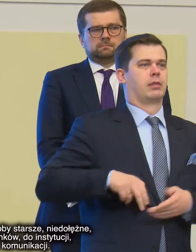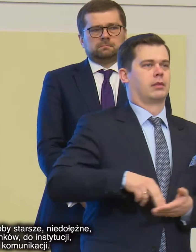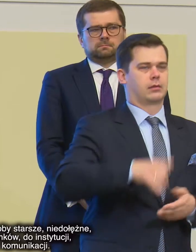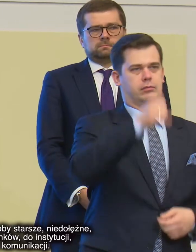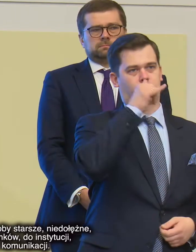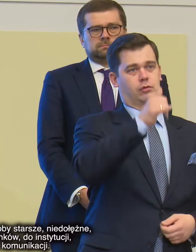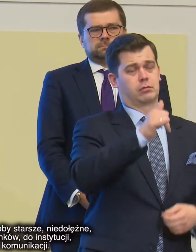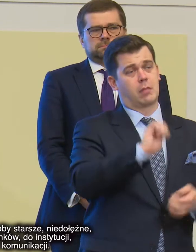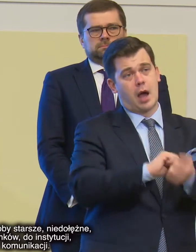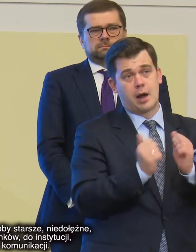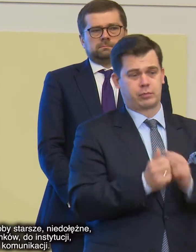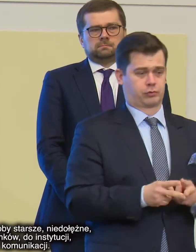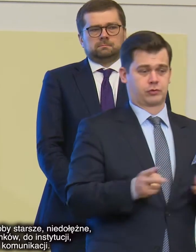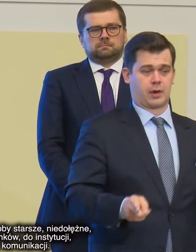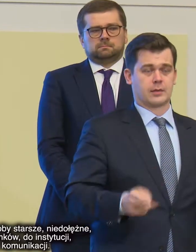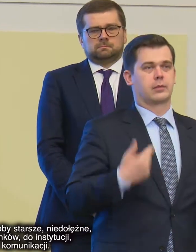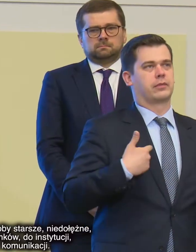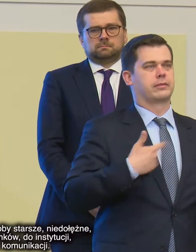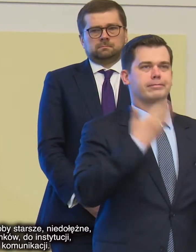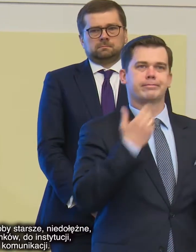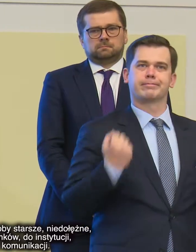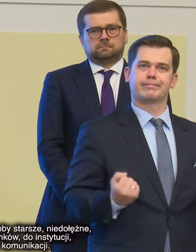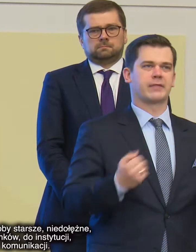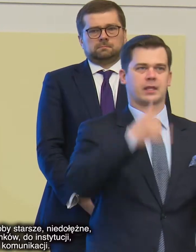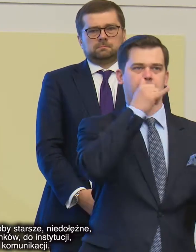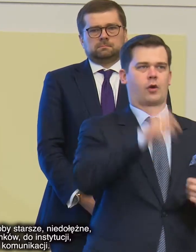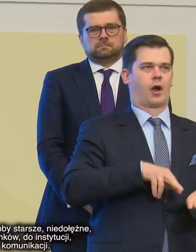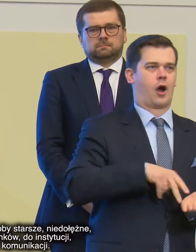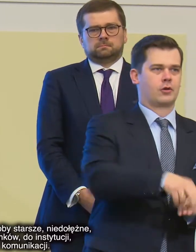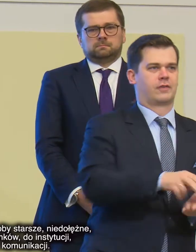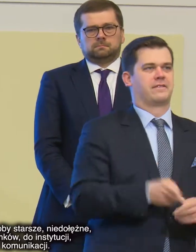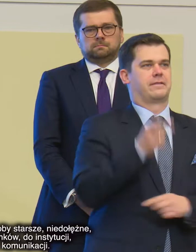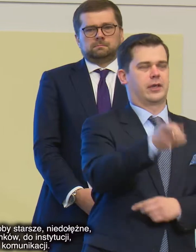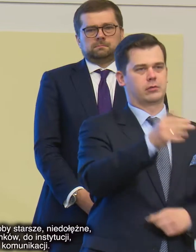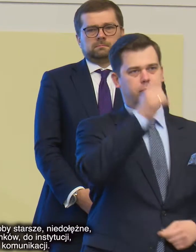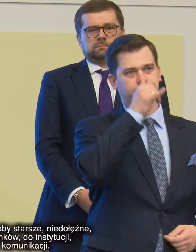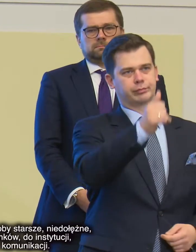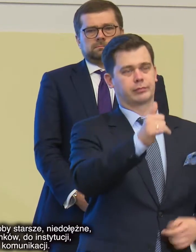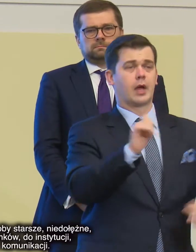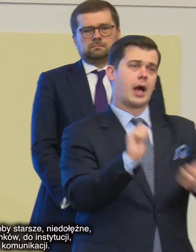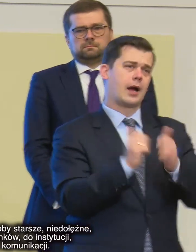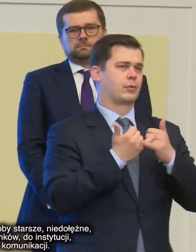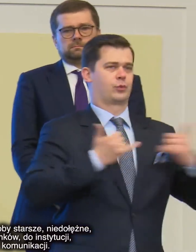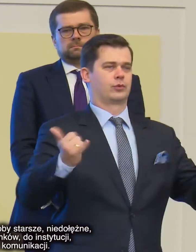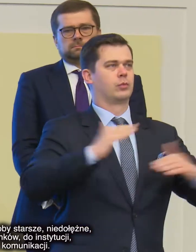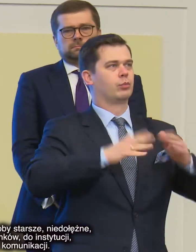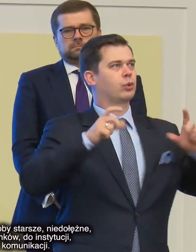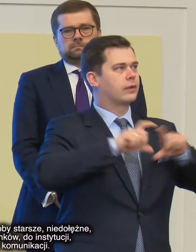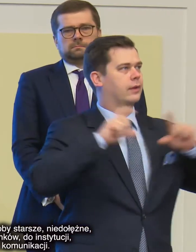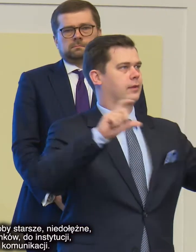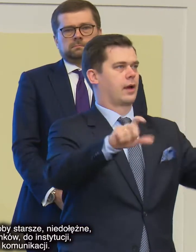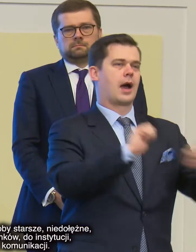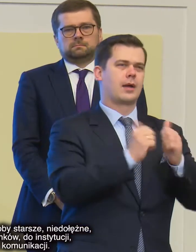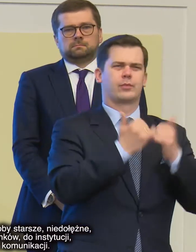czasowo czy w sposób trwały mają problemy z dostępem do różnego rodzaju budynków, do